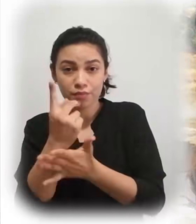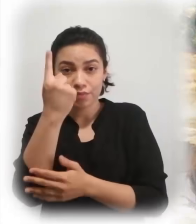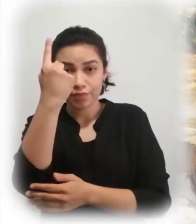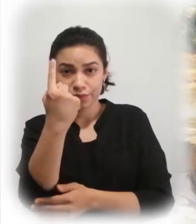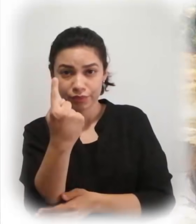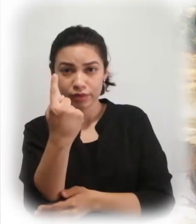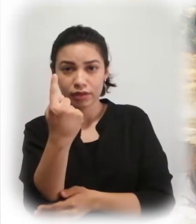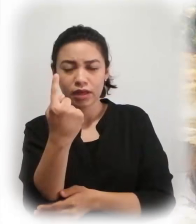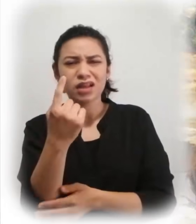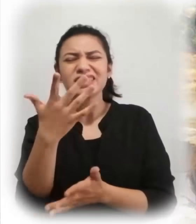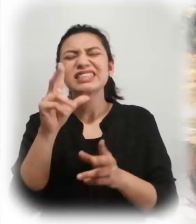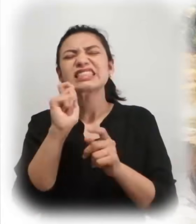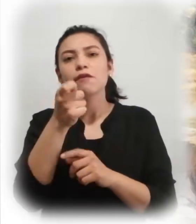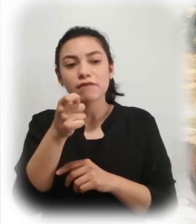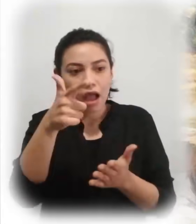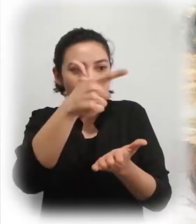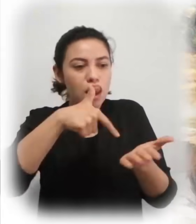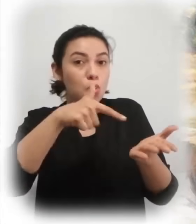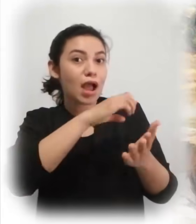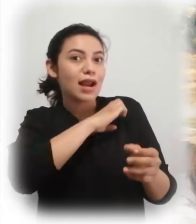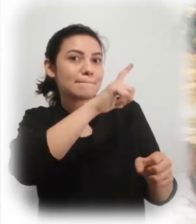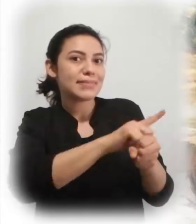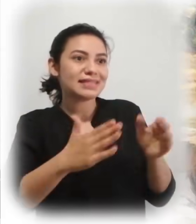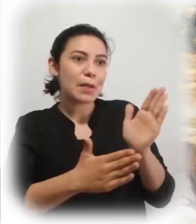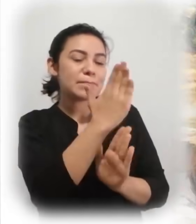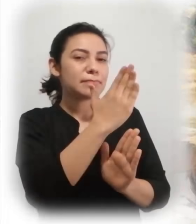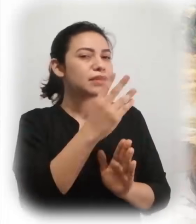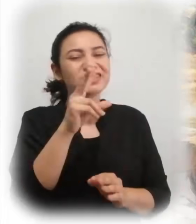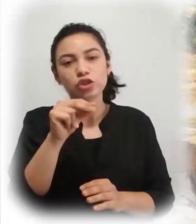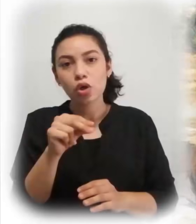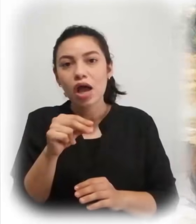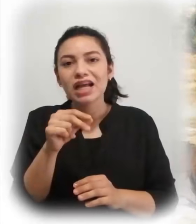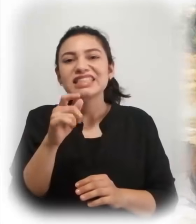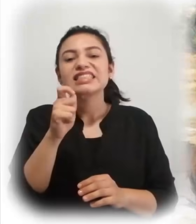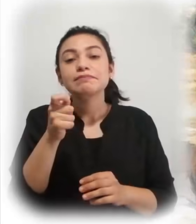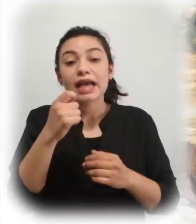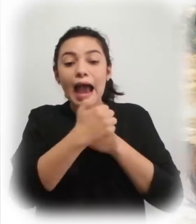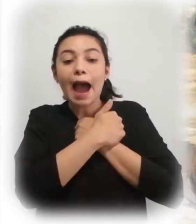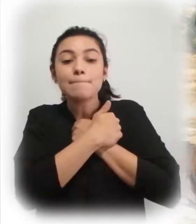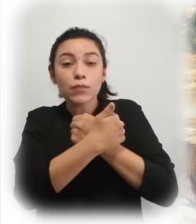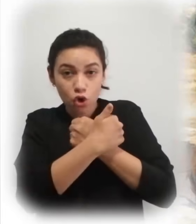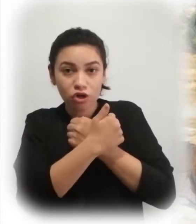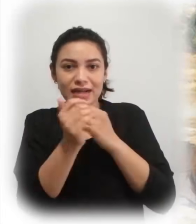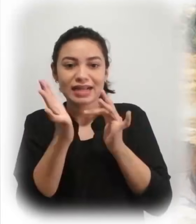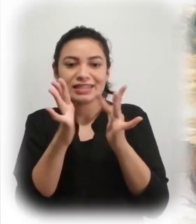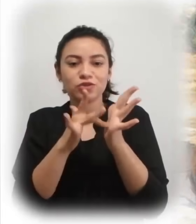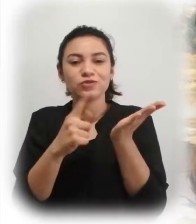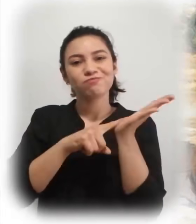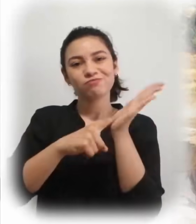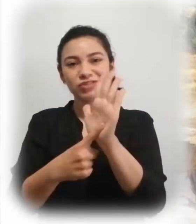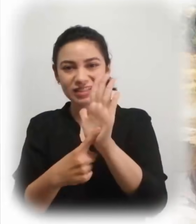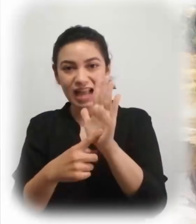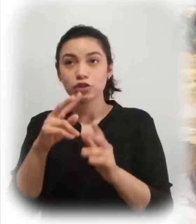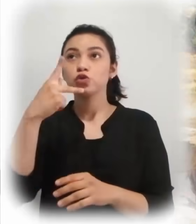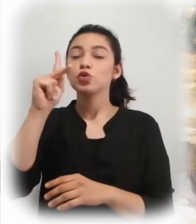tanto refiriéndose a un lugar muy especial, sino al amor revelado en Jesús y proclamado